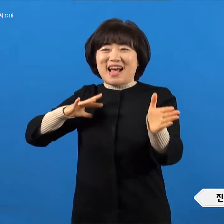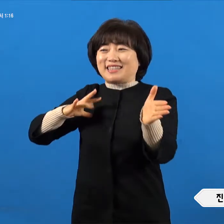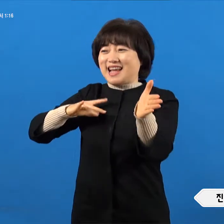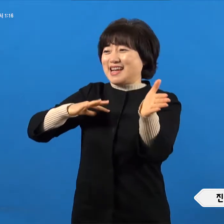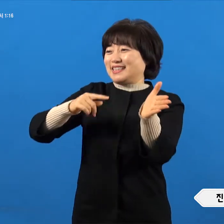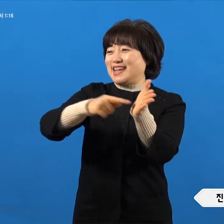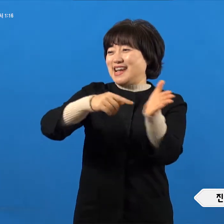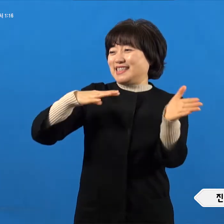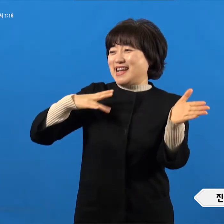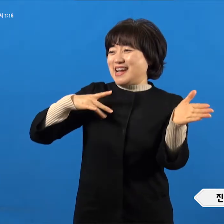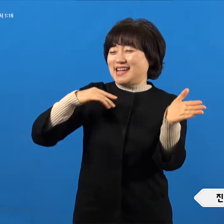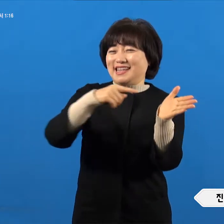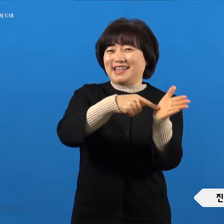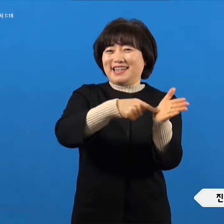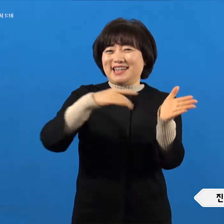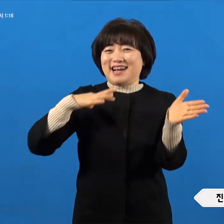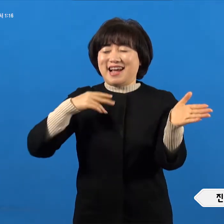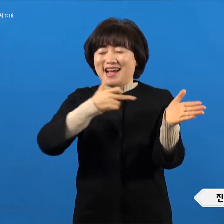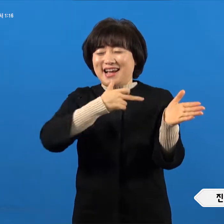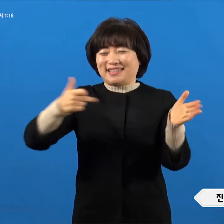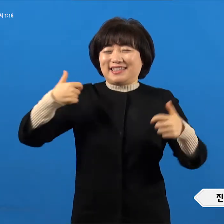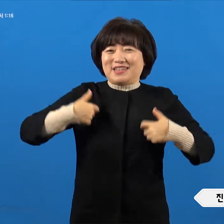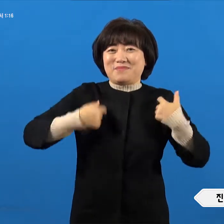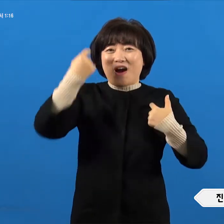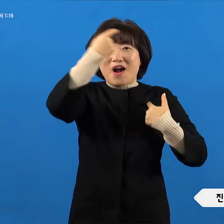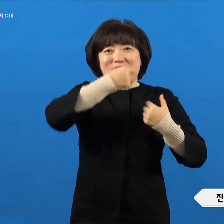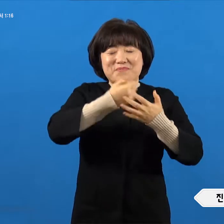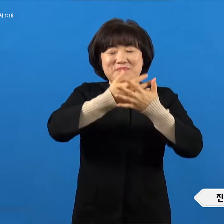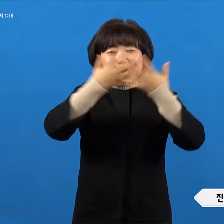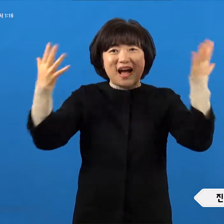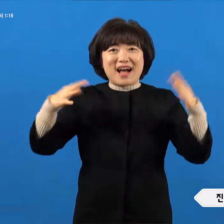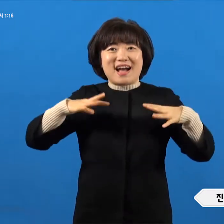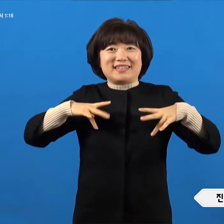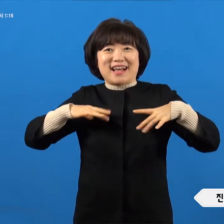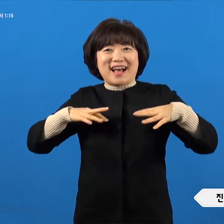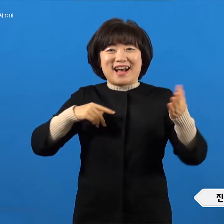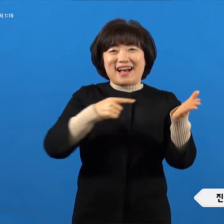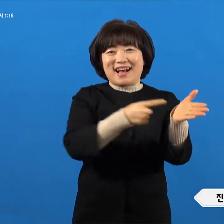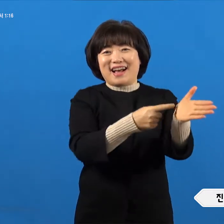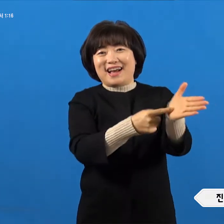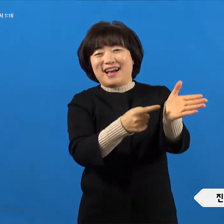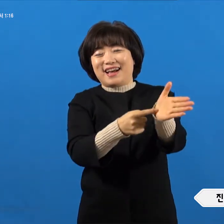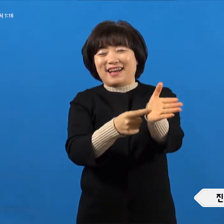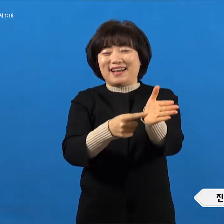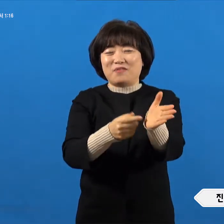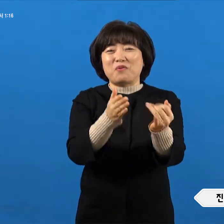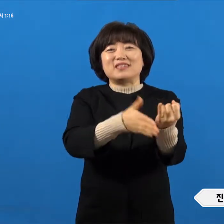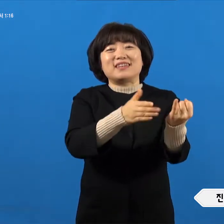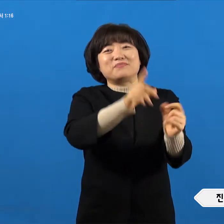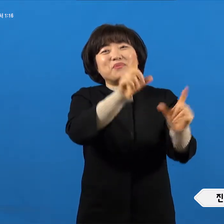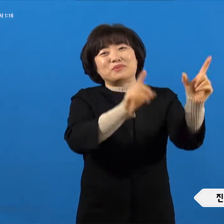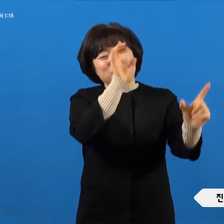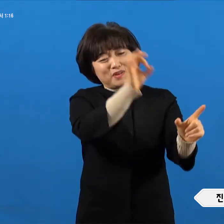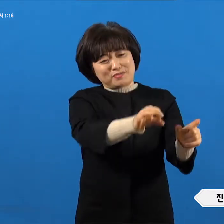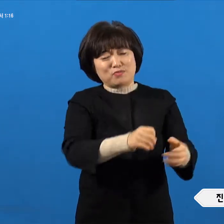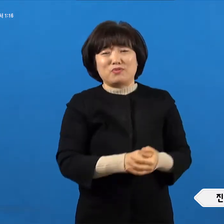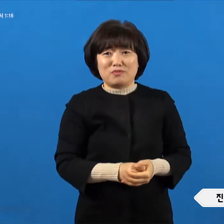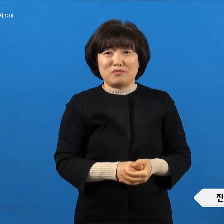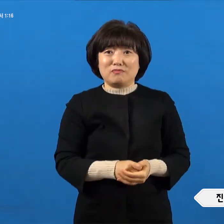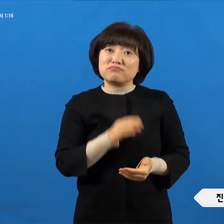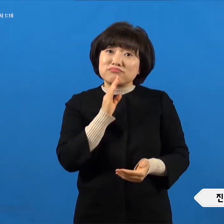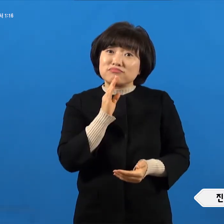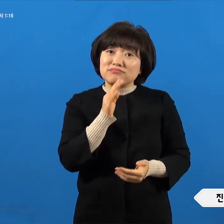환한 기쁨과 정말 자랑하는 그 마음의 풍성함이 보이는지 모릅니다.